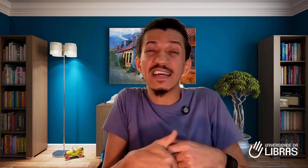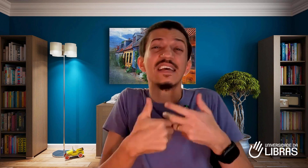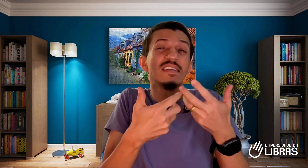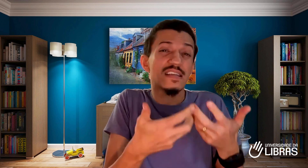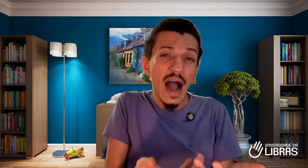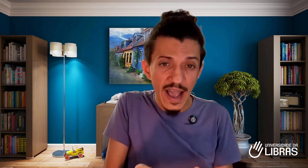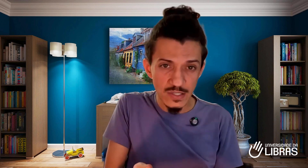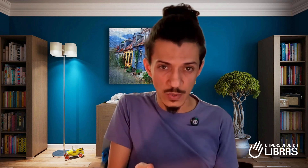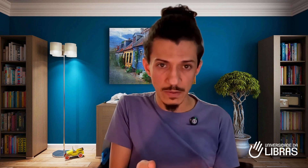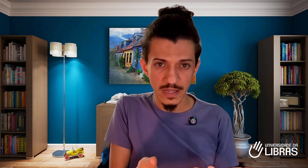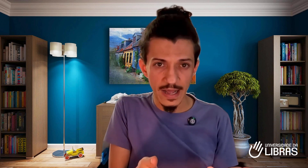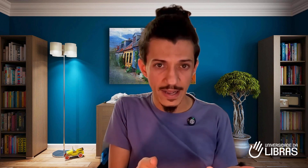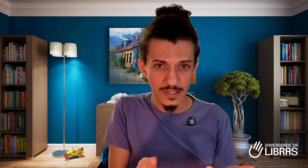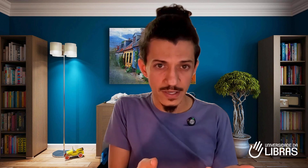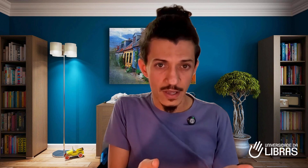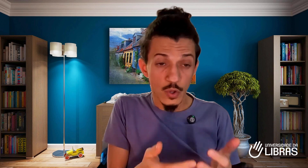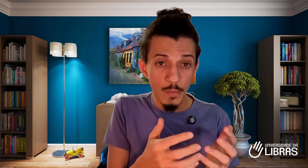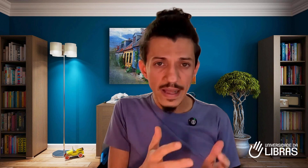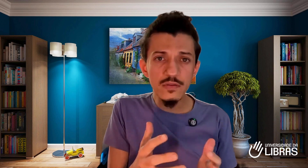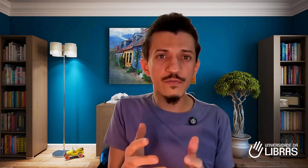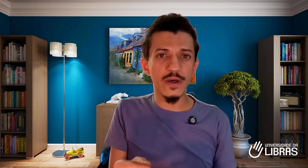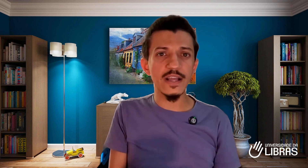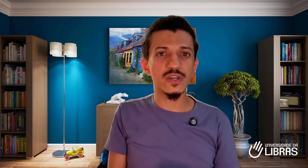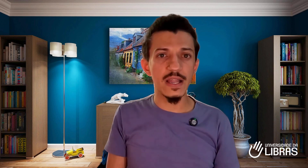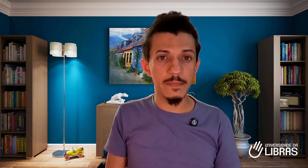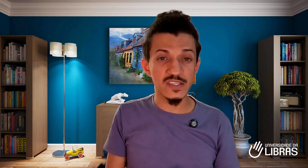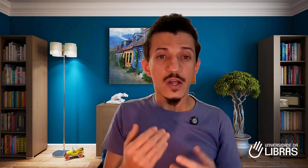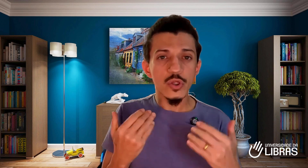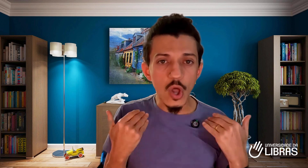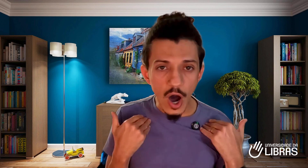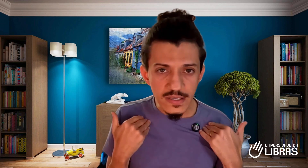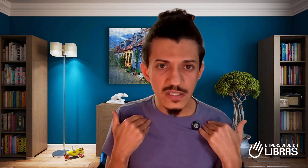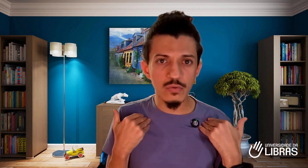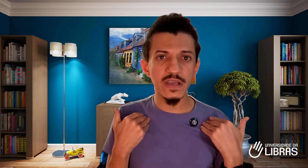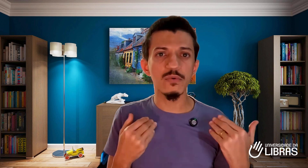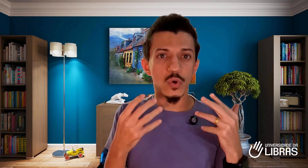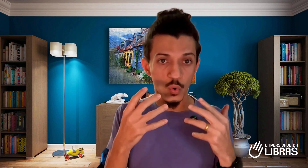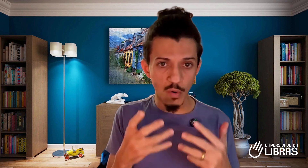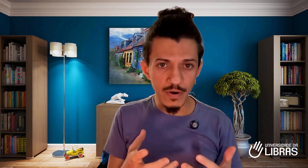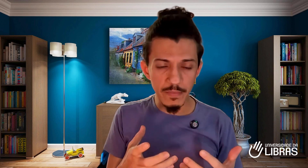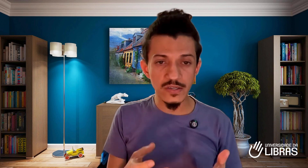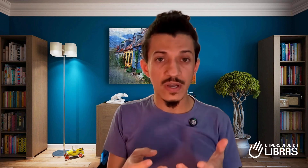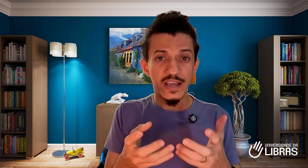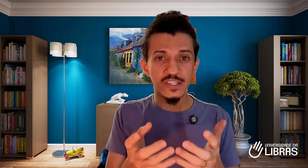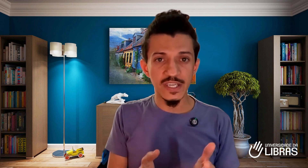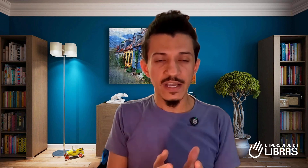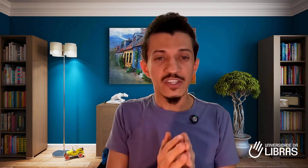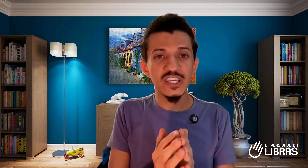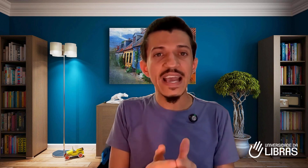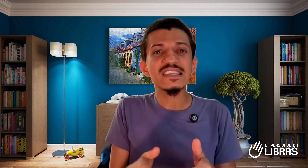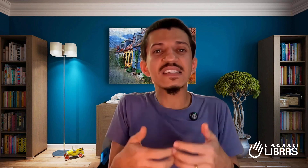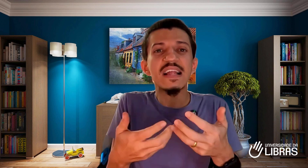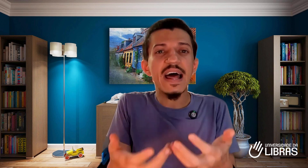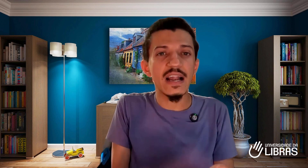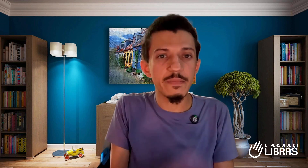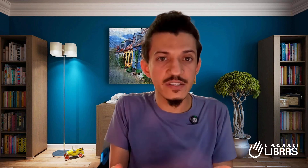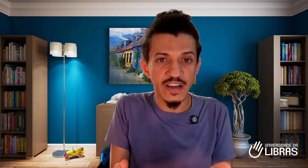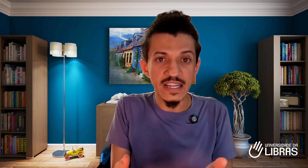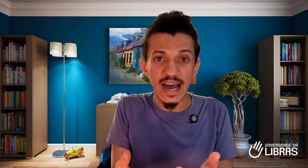terceirizar a responsabilidade. No método Fluente em Libras, nós assumimos o compromisso de te ensinar a Libras de verdade de